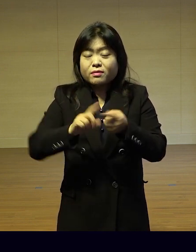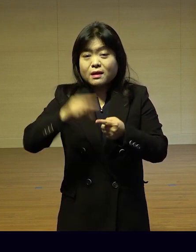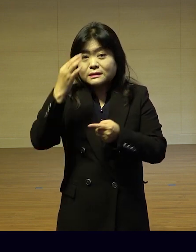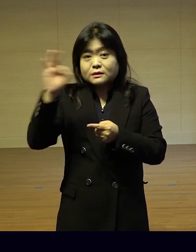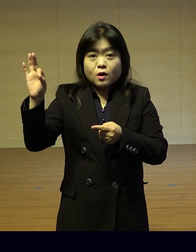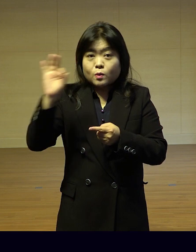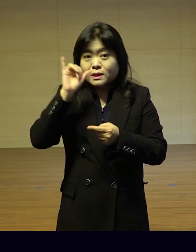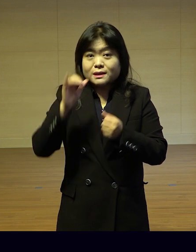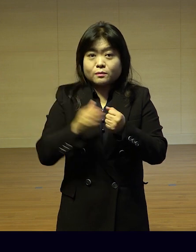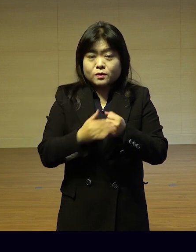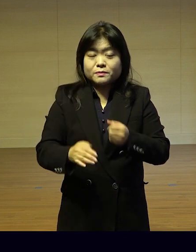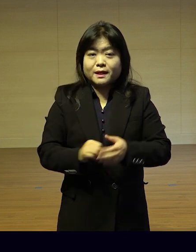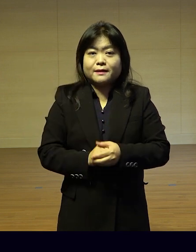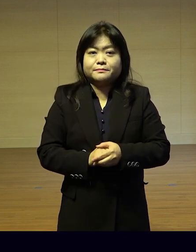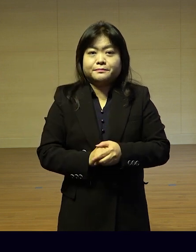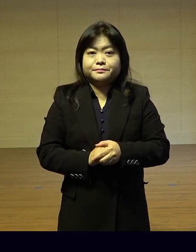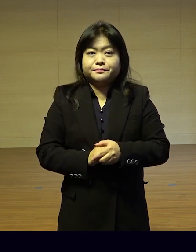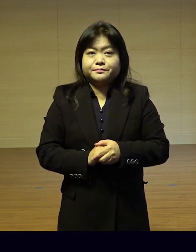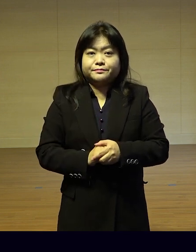그렇습니다.